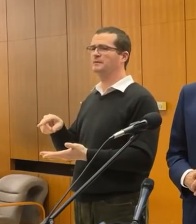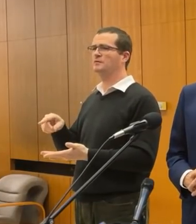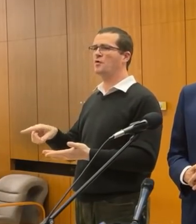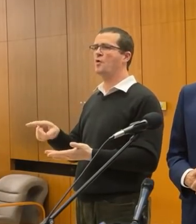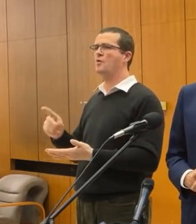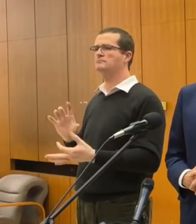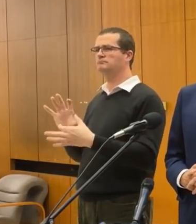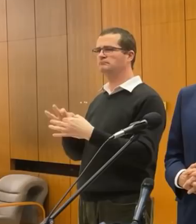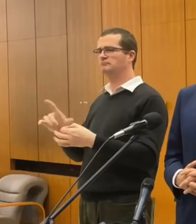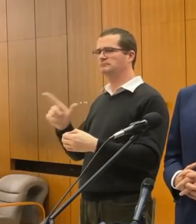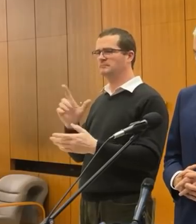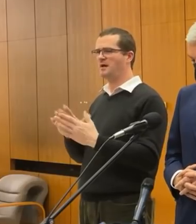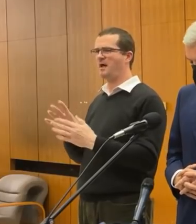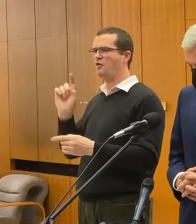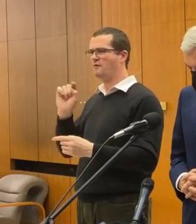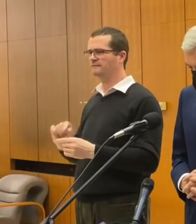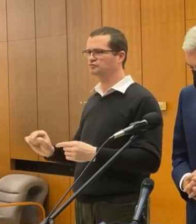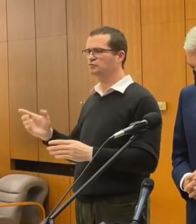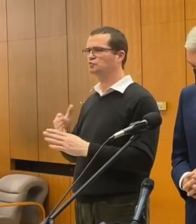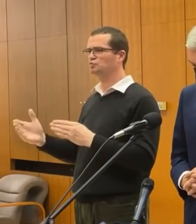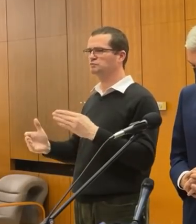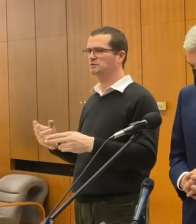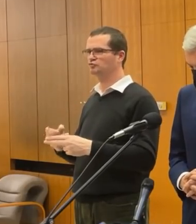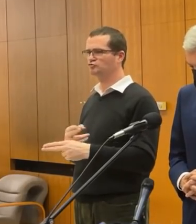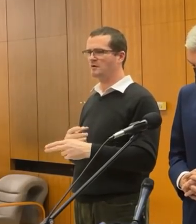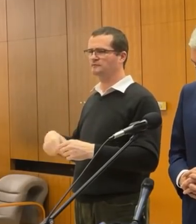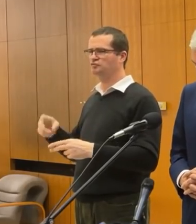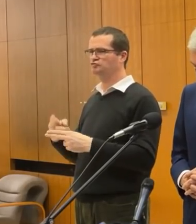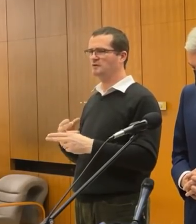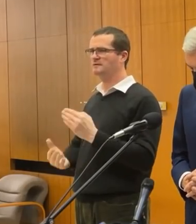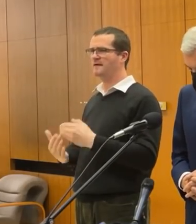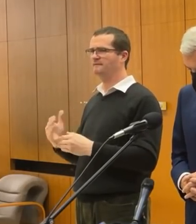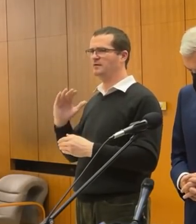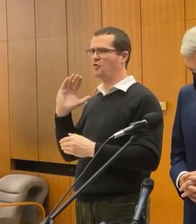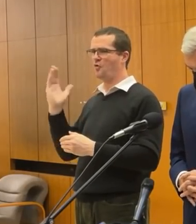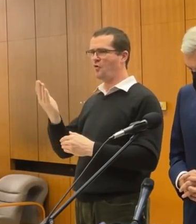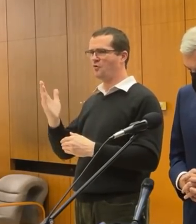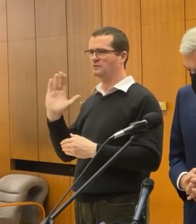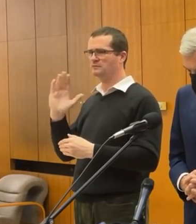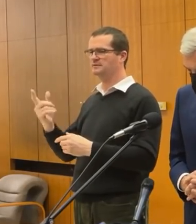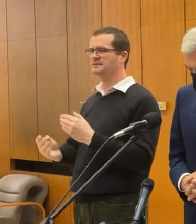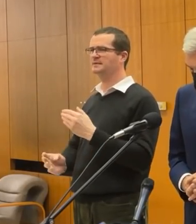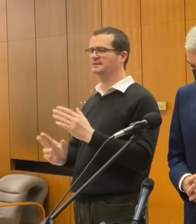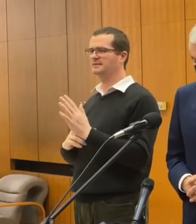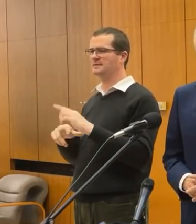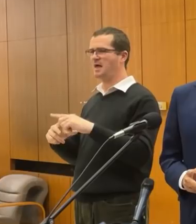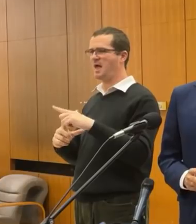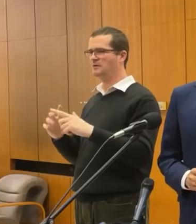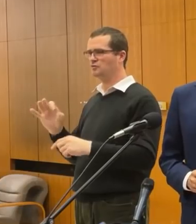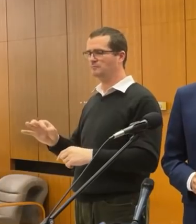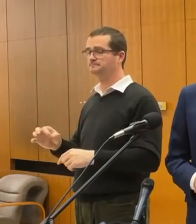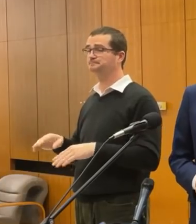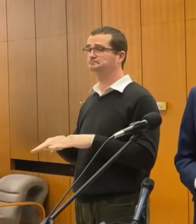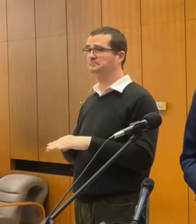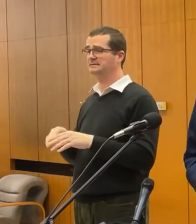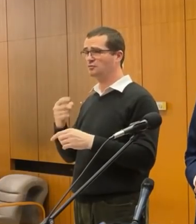operačného spojenectva, tak ako to urobili všetky susedné štáty a všetky štáty na východnom krídle Severoatlantickej aliancie. Tak ako